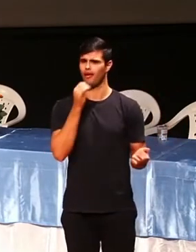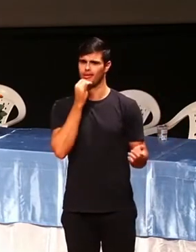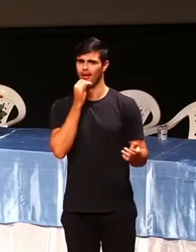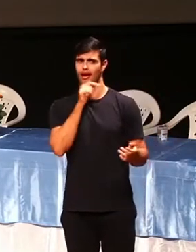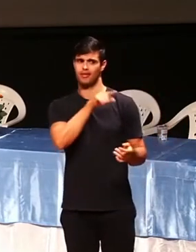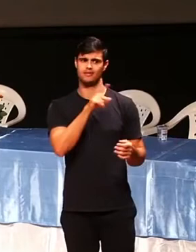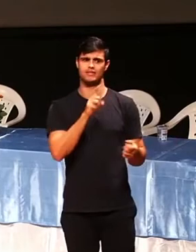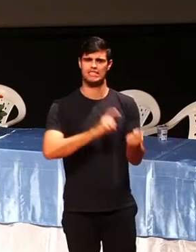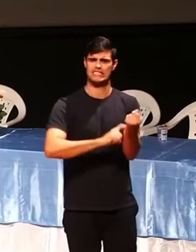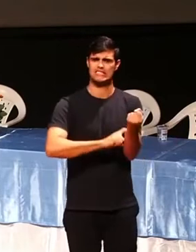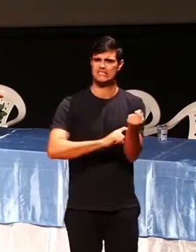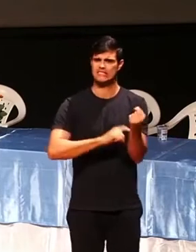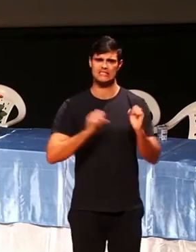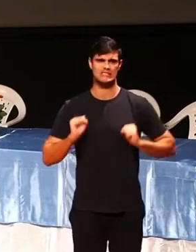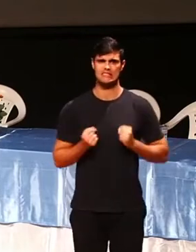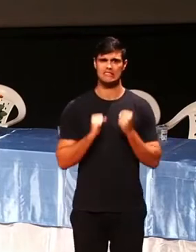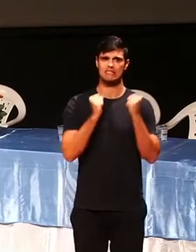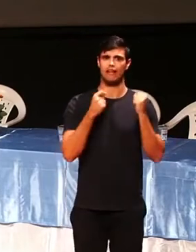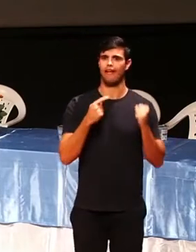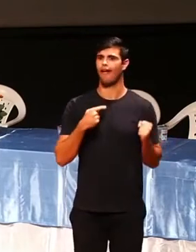Sabe que a outra está naqueles dias e vai.